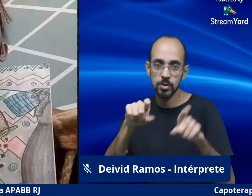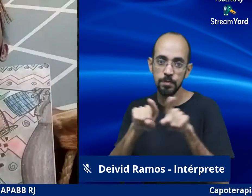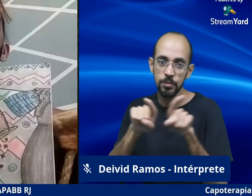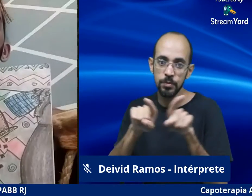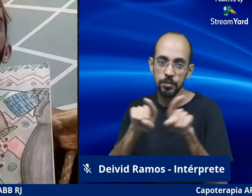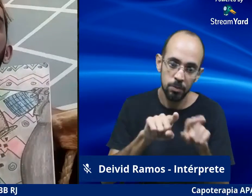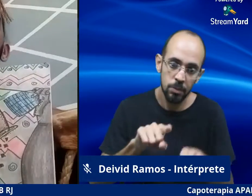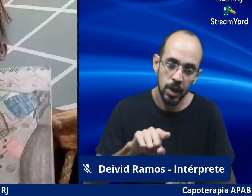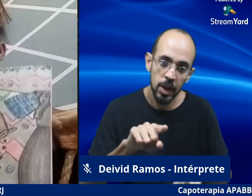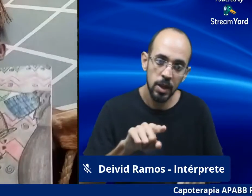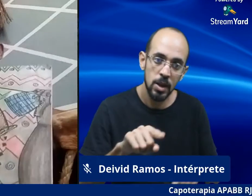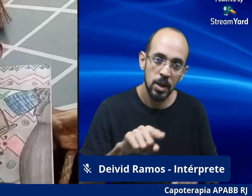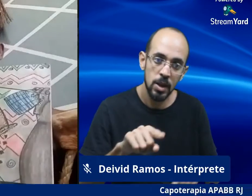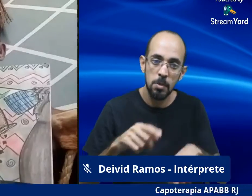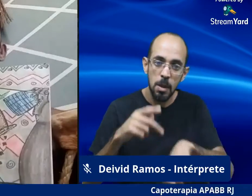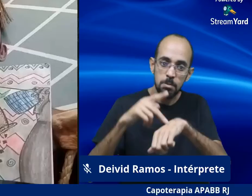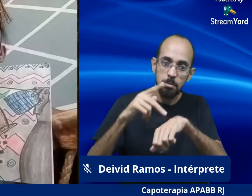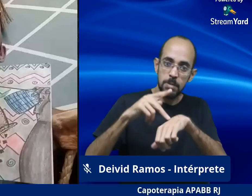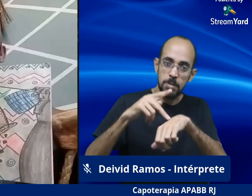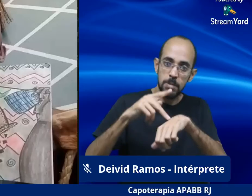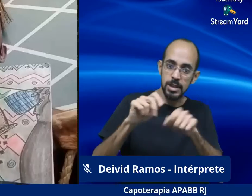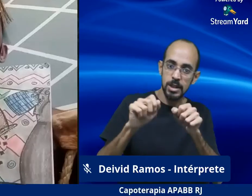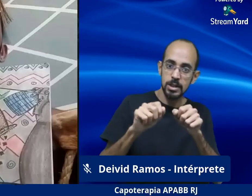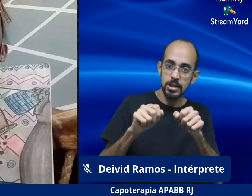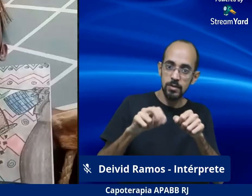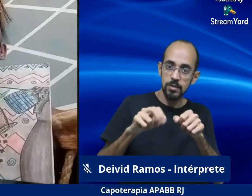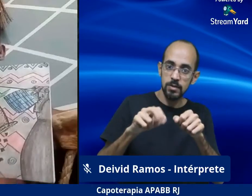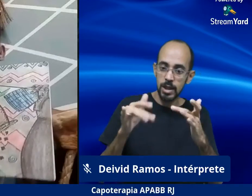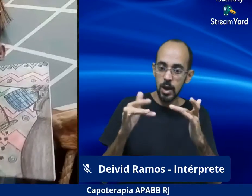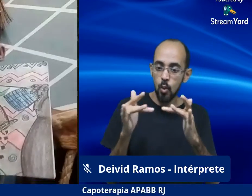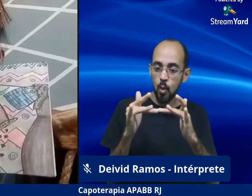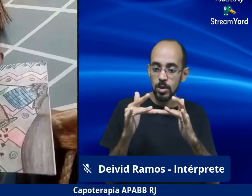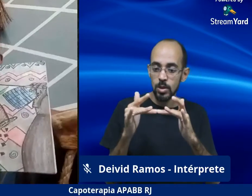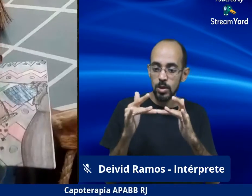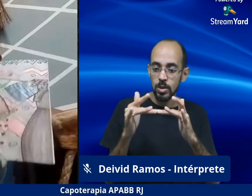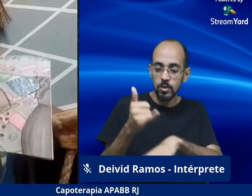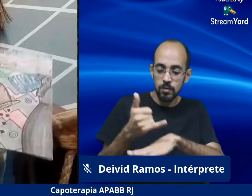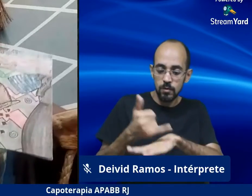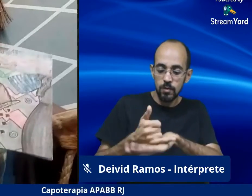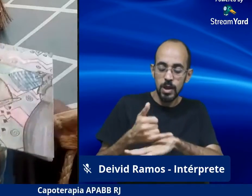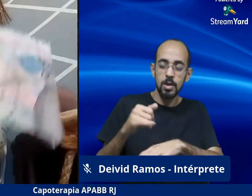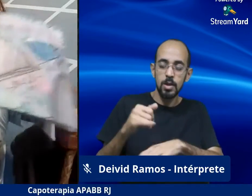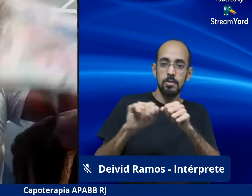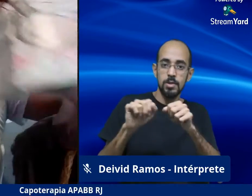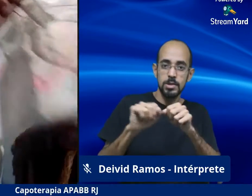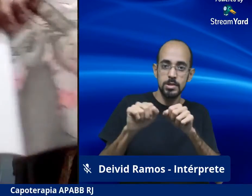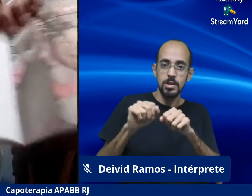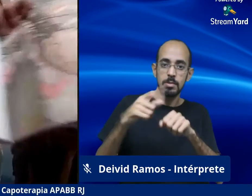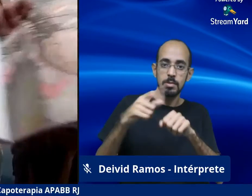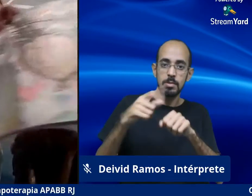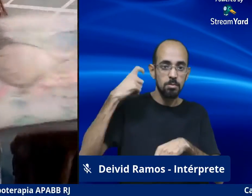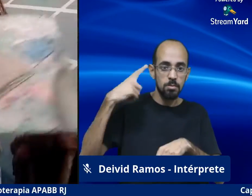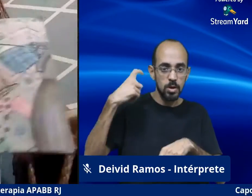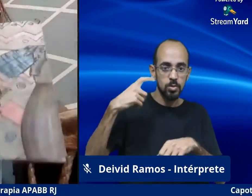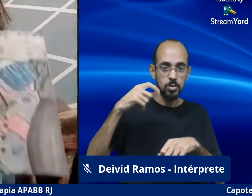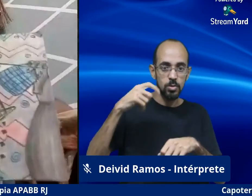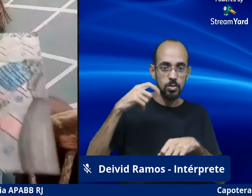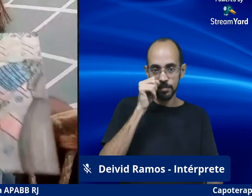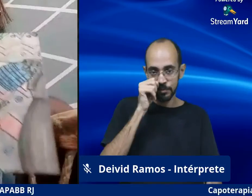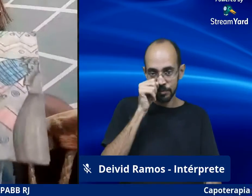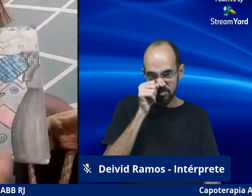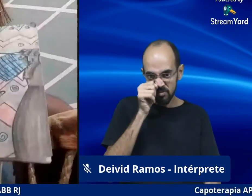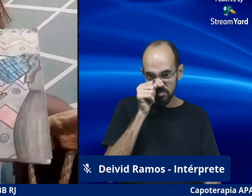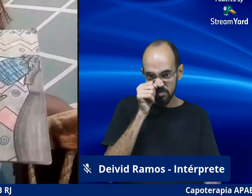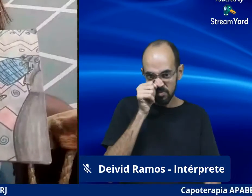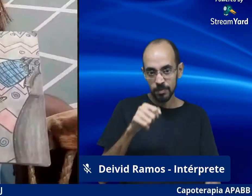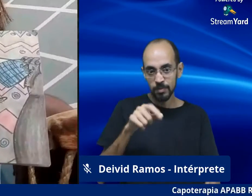pedra que encosta no arame, fazendo diversos sons. Então, aqui mais uma vez, essa